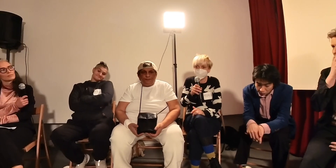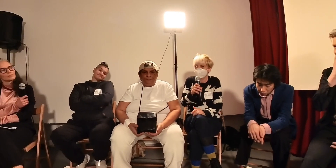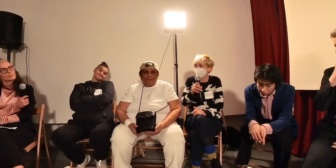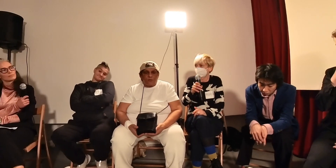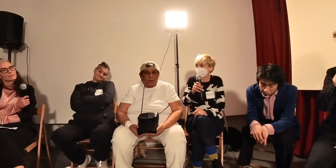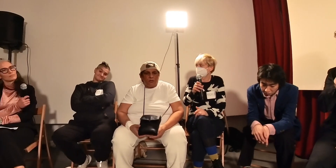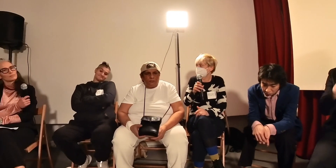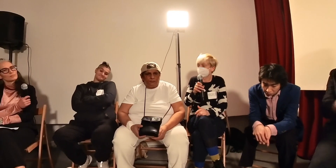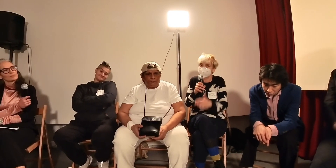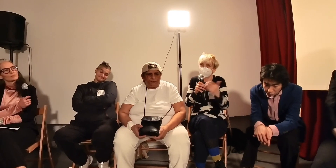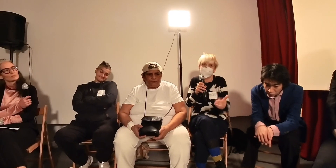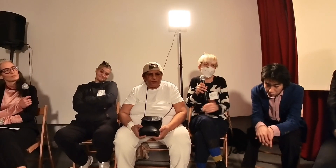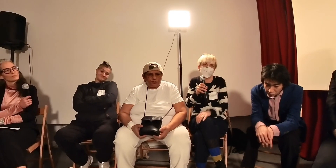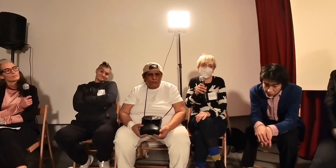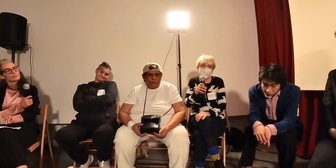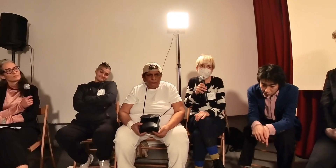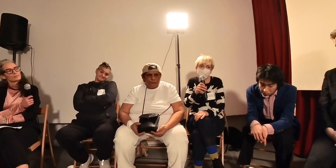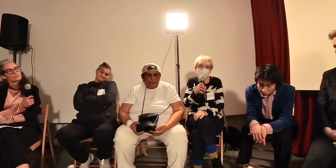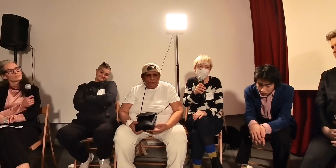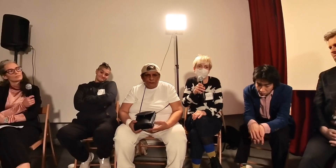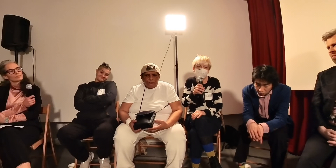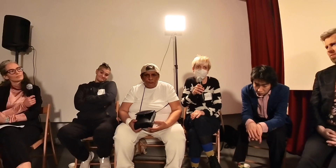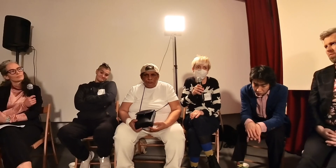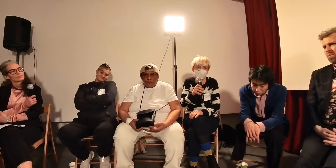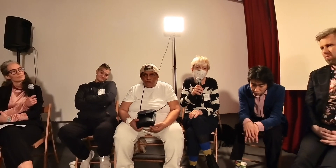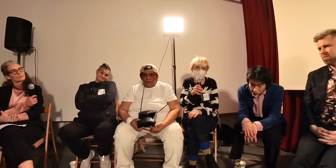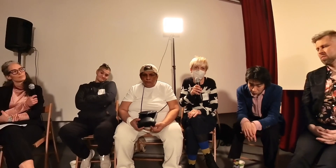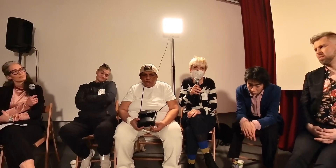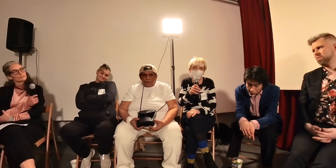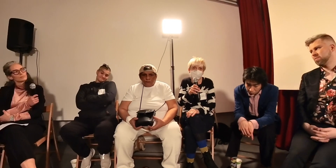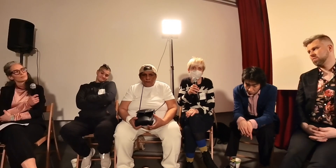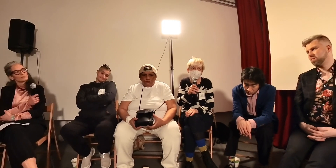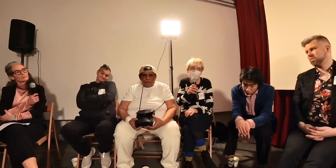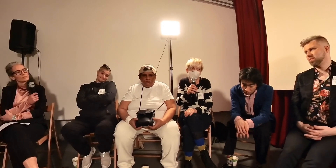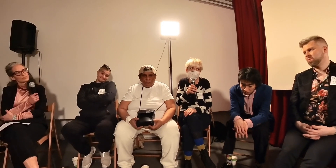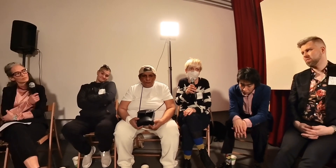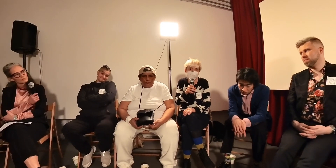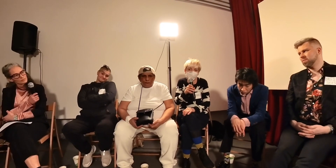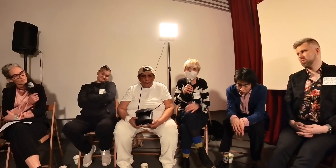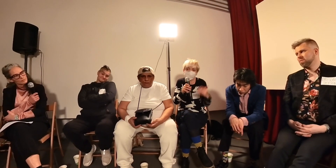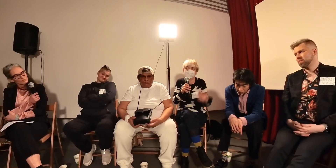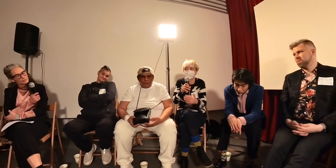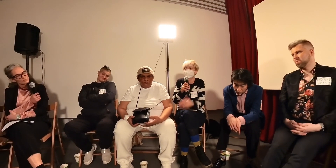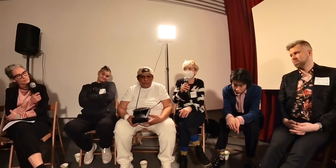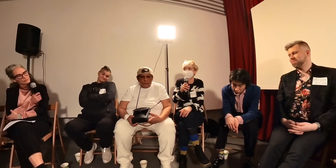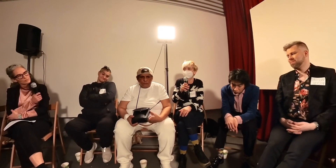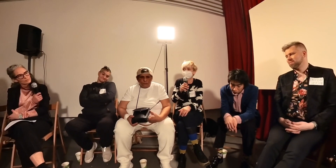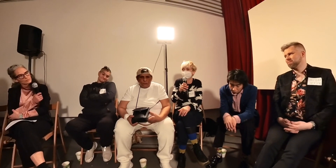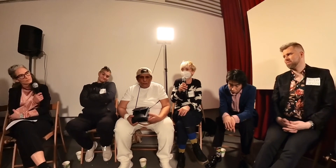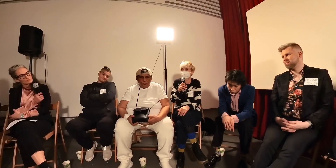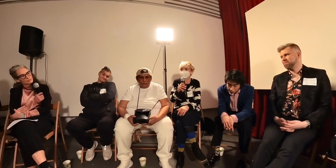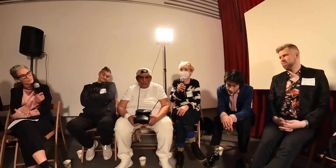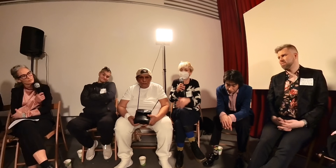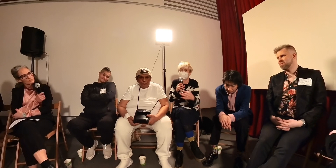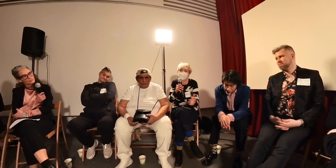okolí, že každá z nich má nějakou speciálnou věc a to chci jakoby